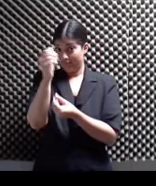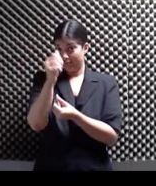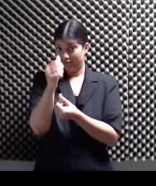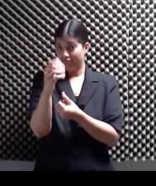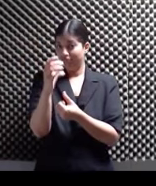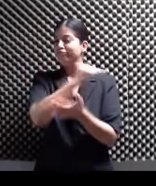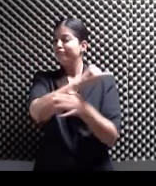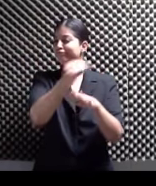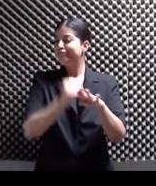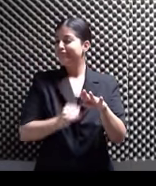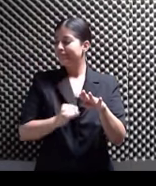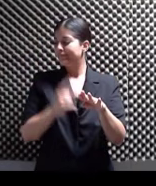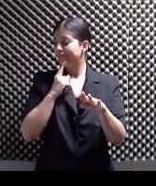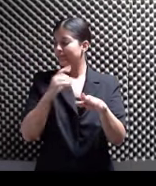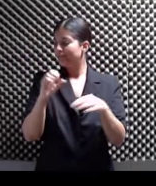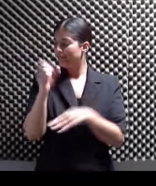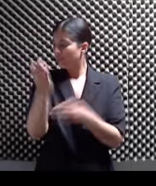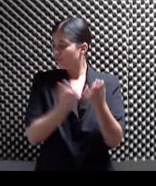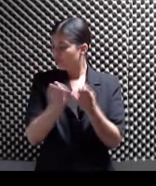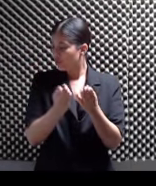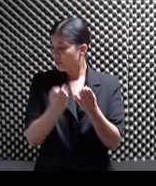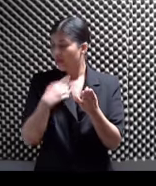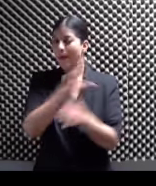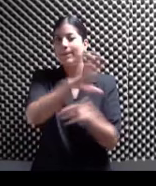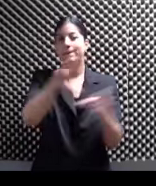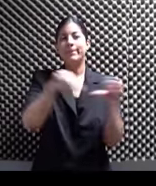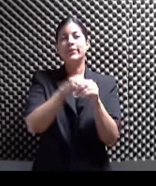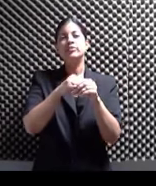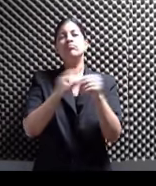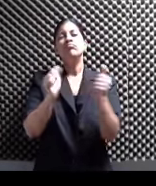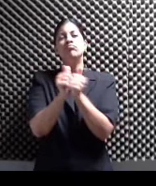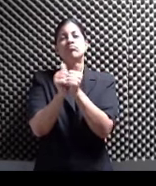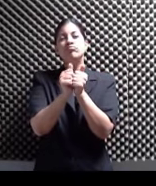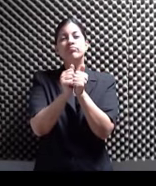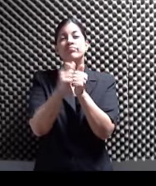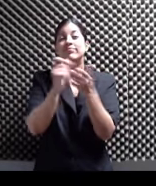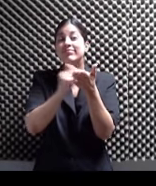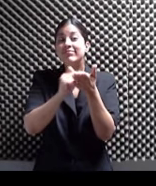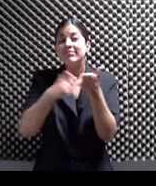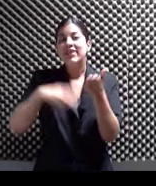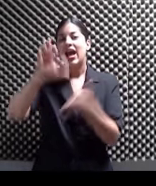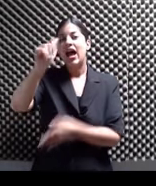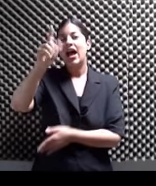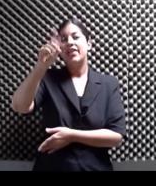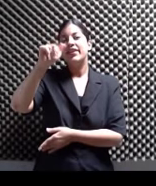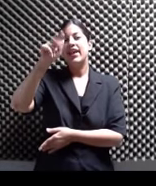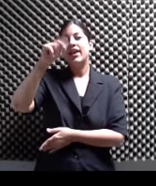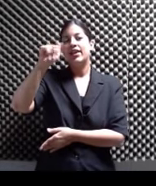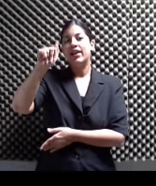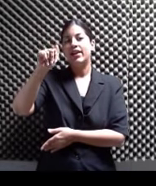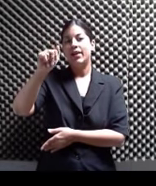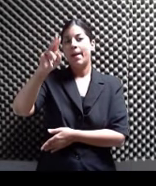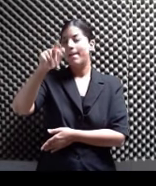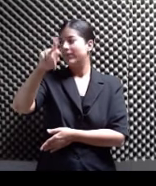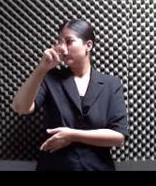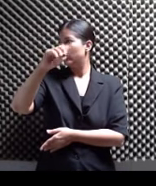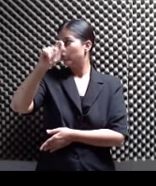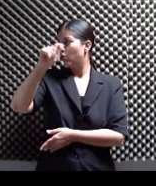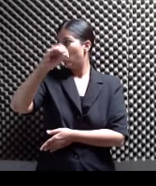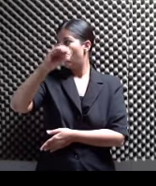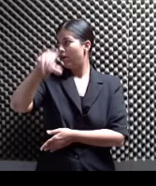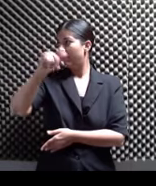Teatro Puertorriqueño del Instituto de Cultura. Sueño Eterno. Escribe y dirige Adriana Pantoja. Para boletos 620-4444